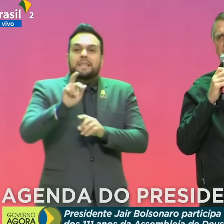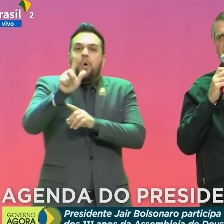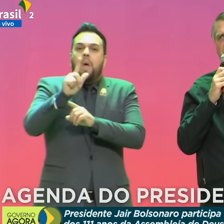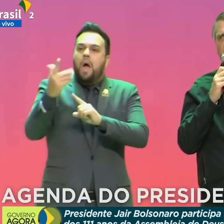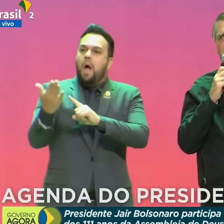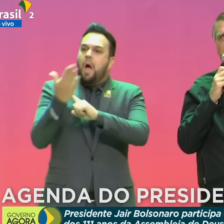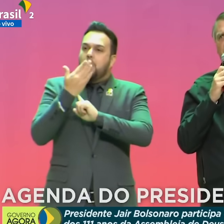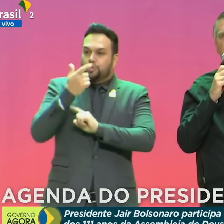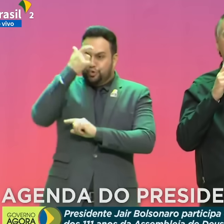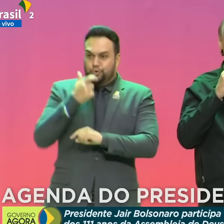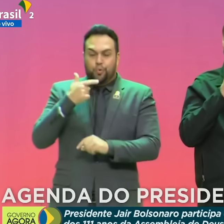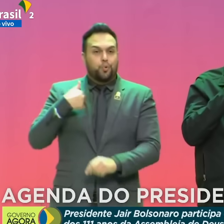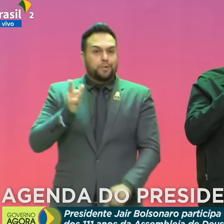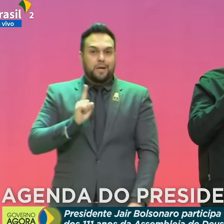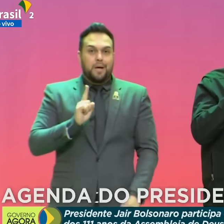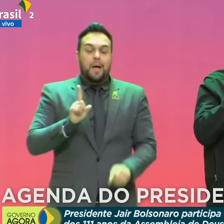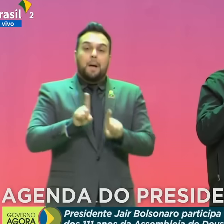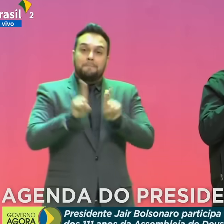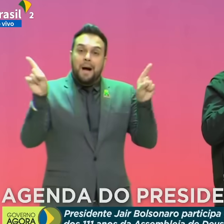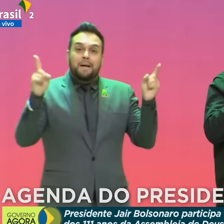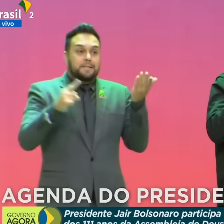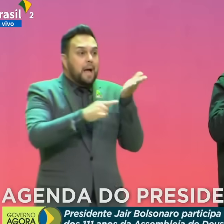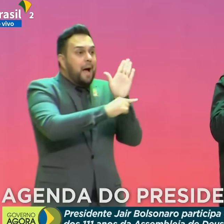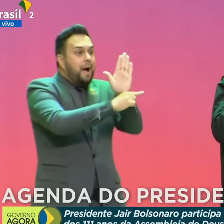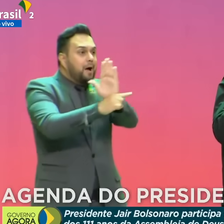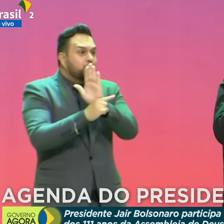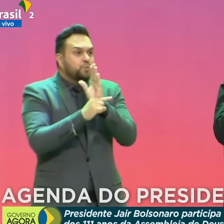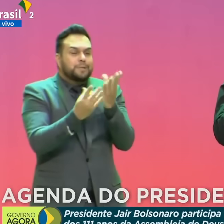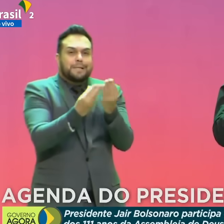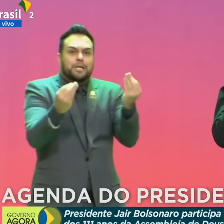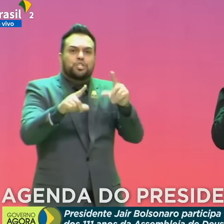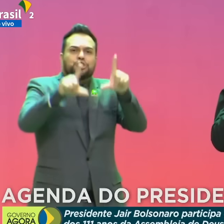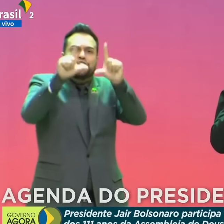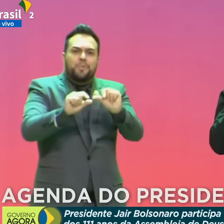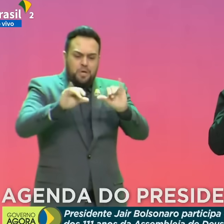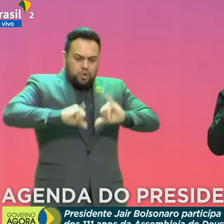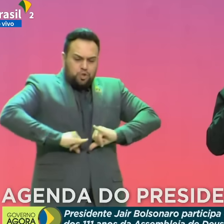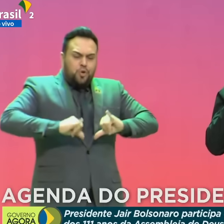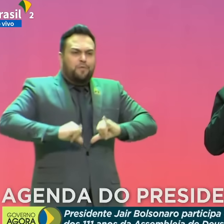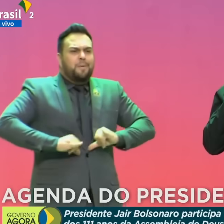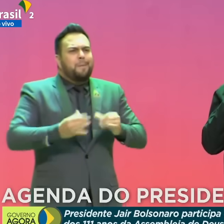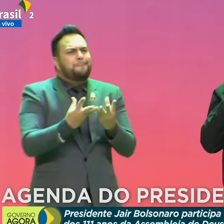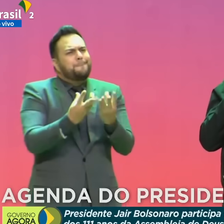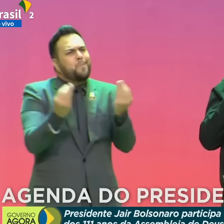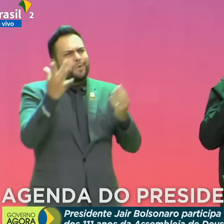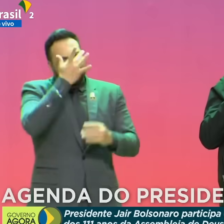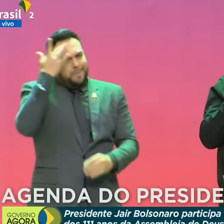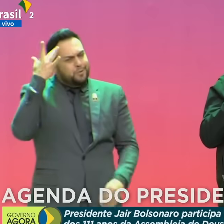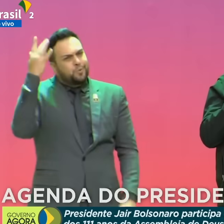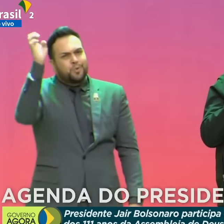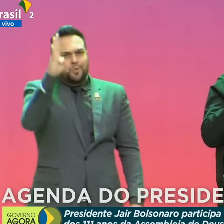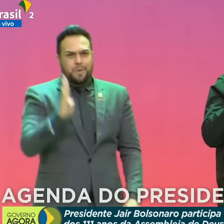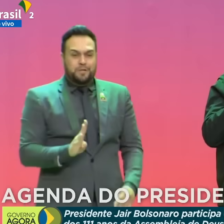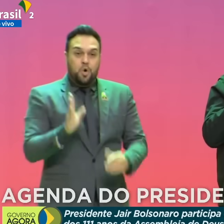apenas, ajuda a minorar o sofrimento de muita gente pelo Brasil.